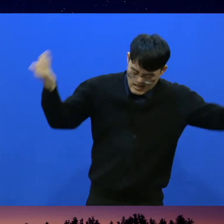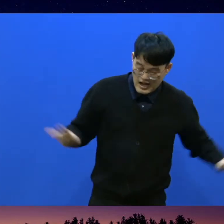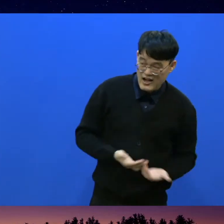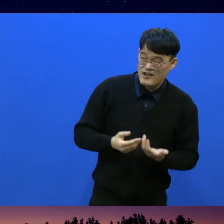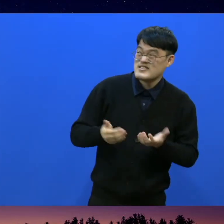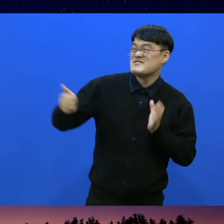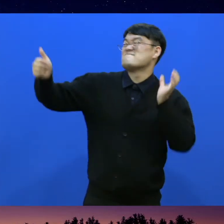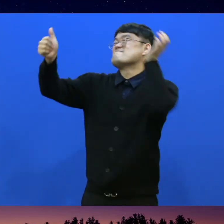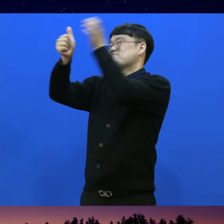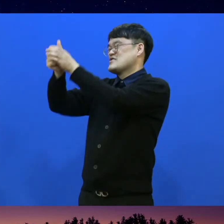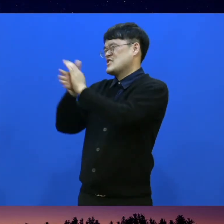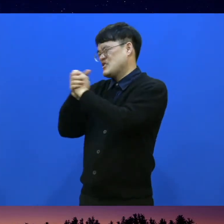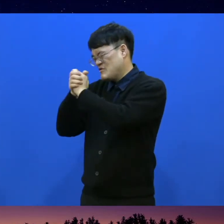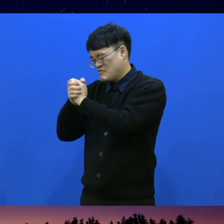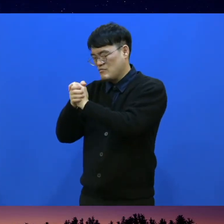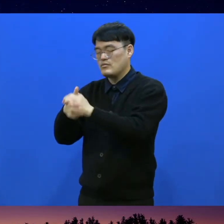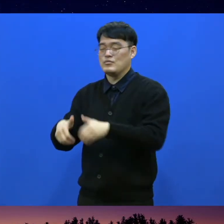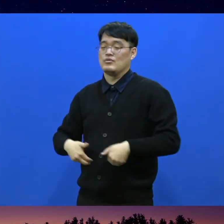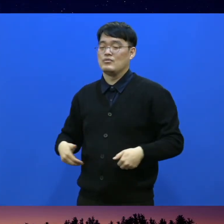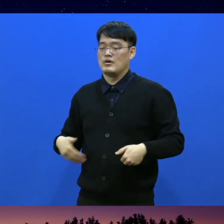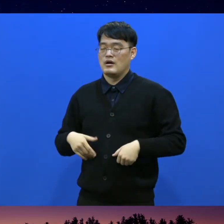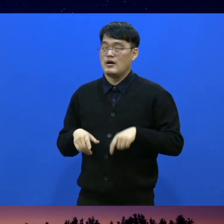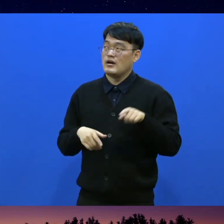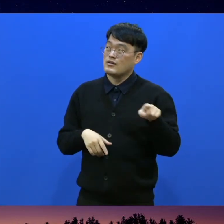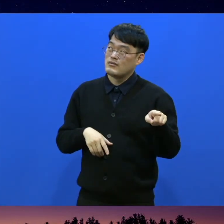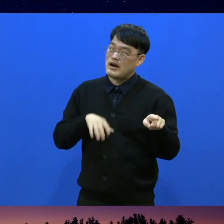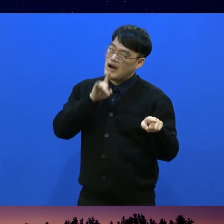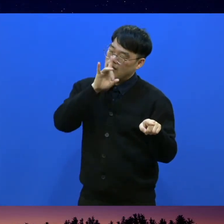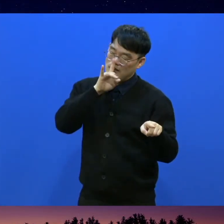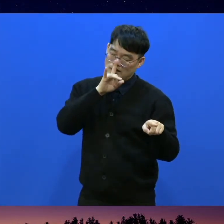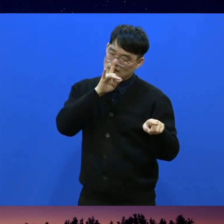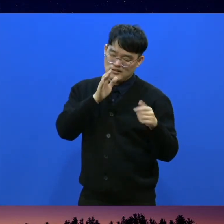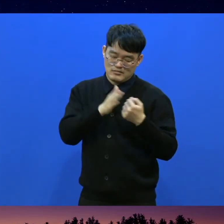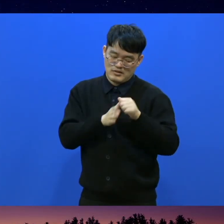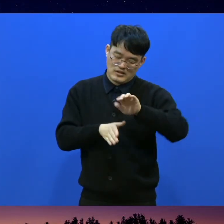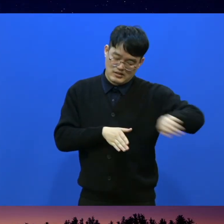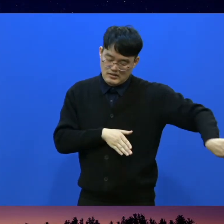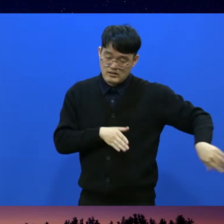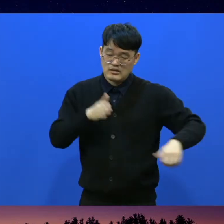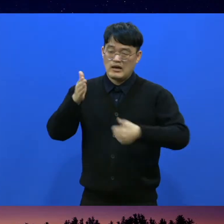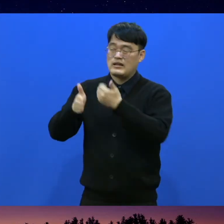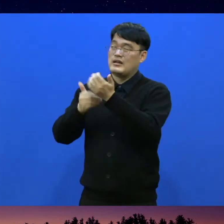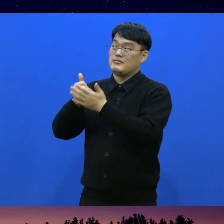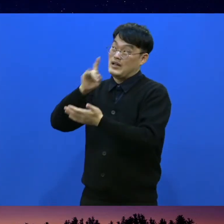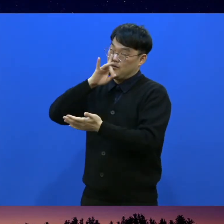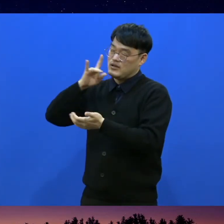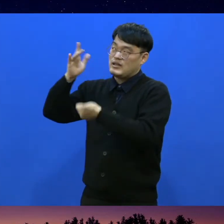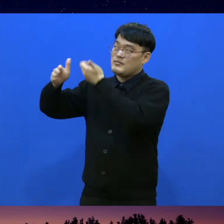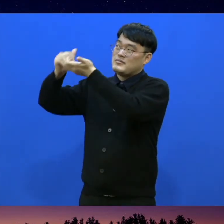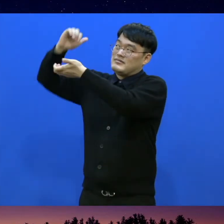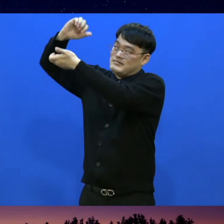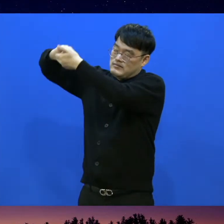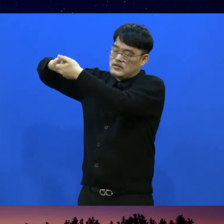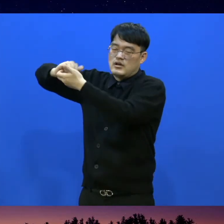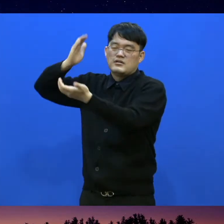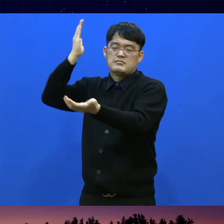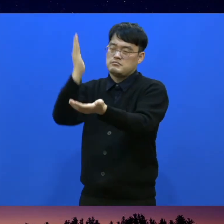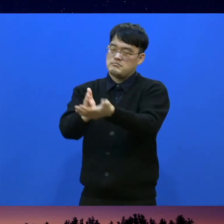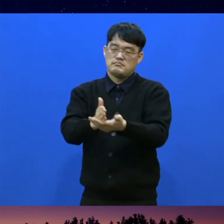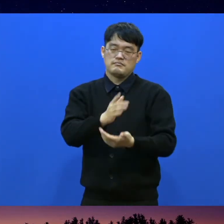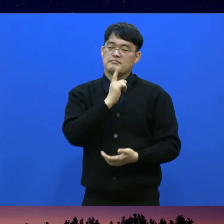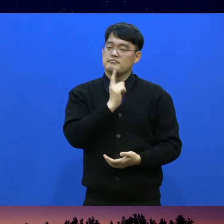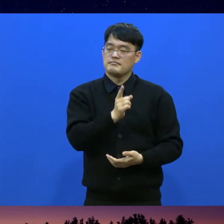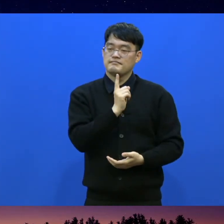그냥 주눅이 들어가지고 하나님을 제한하고 재단해버리고 스몰라이즈 해버리면 안 된다는 거예요.